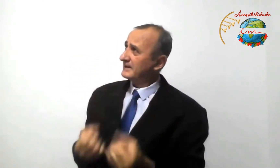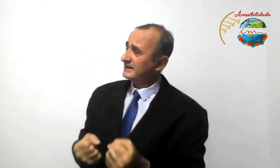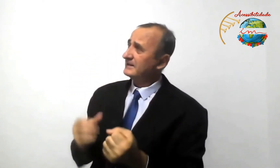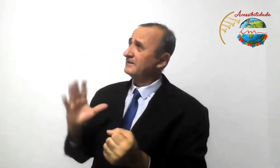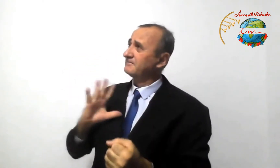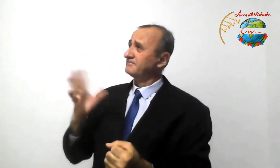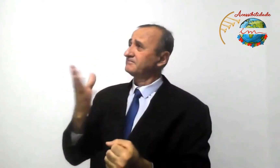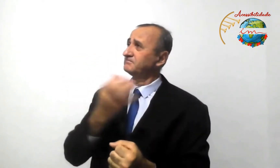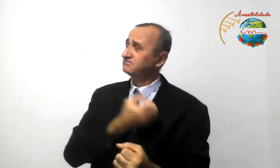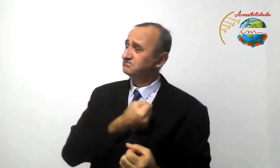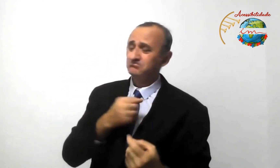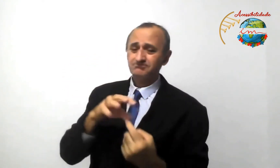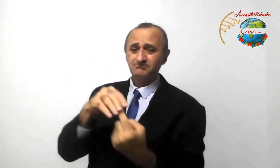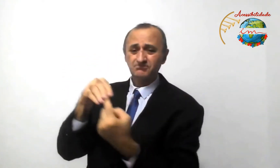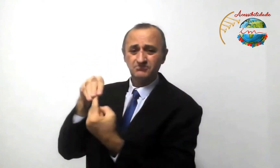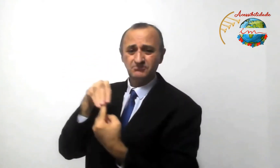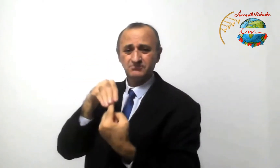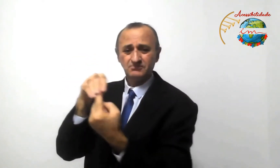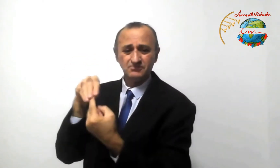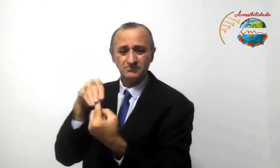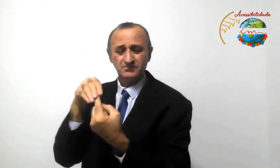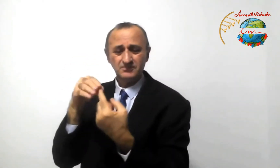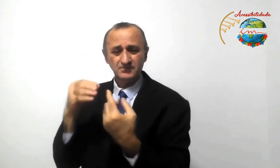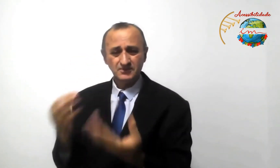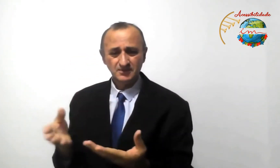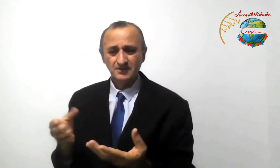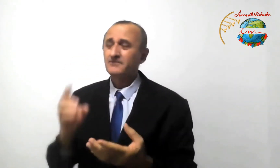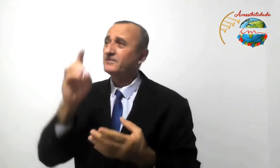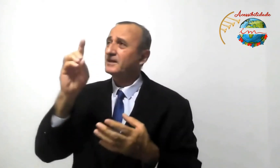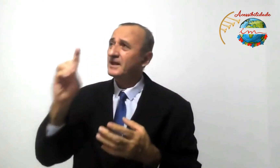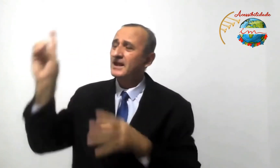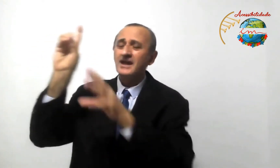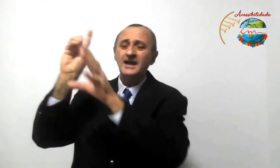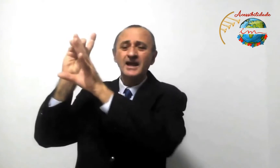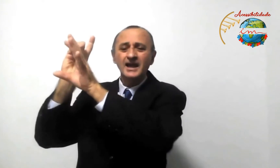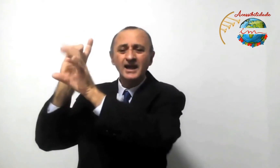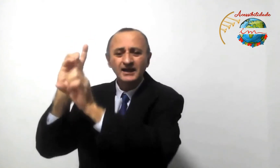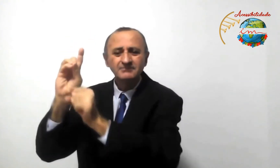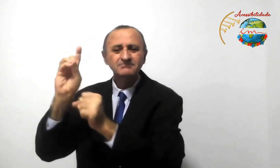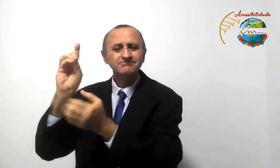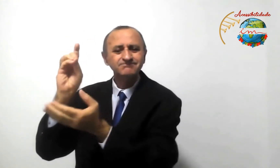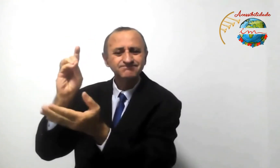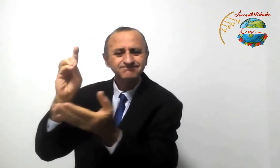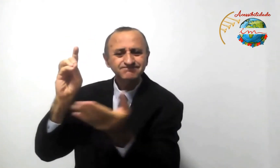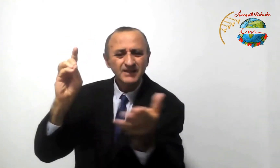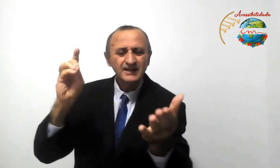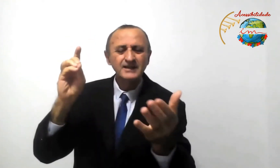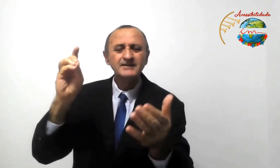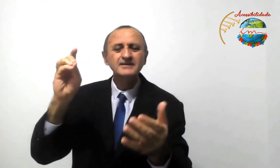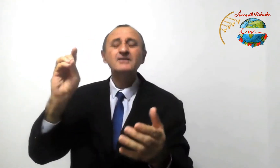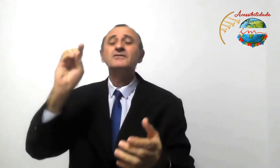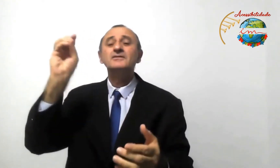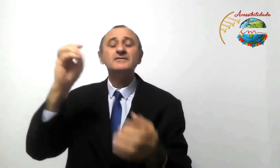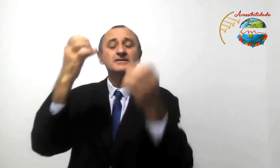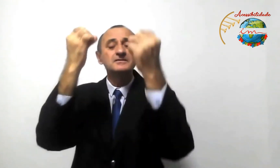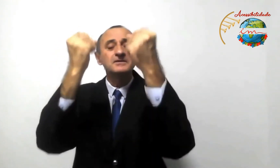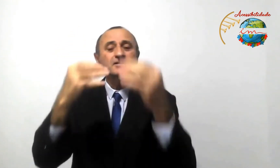para conhecermos a Jesus Cristo, nosso único Salvador. Esse é o amor de Deus a